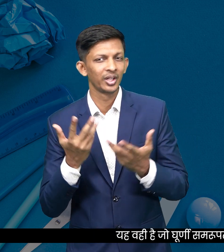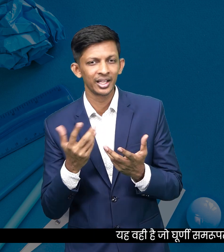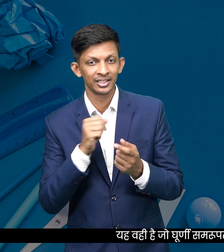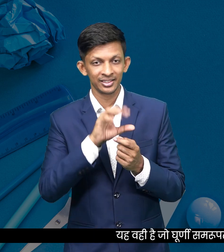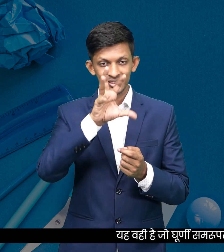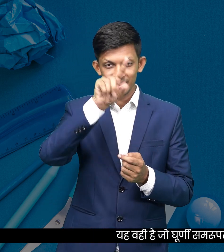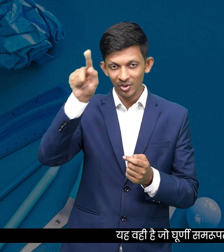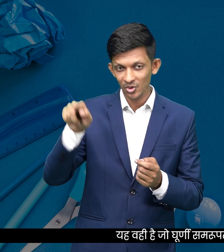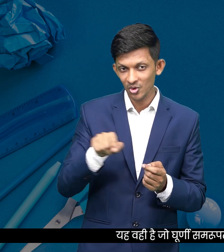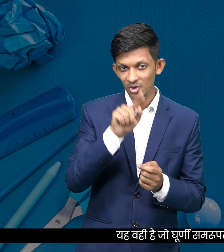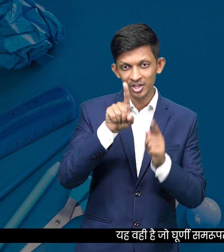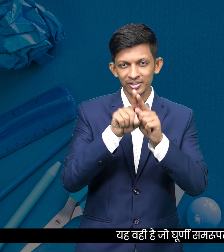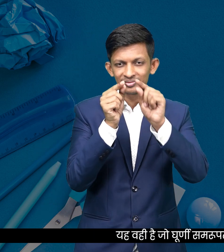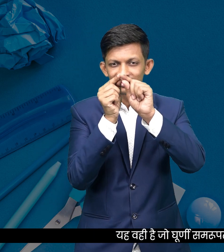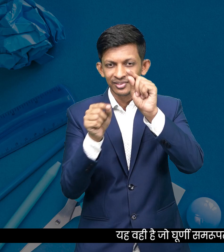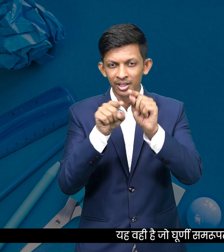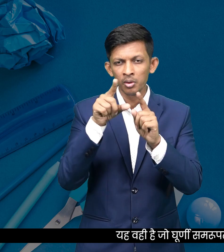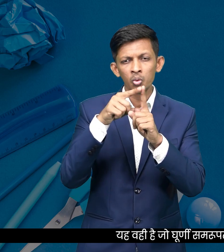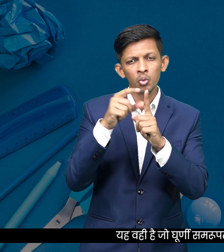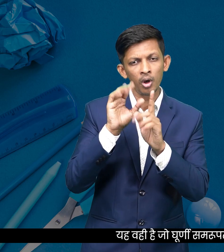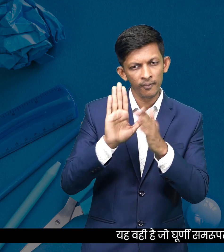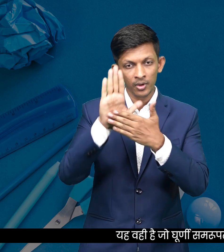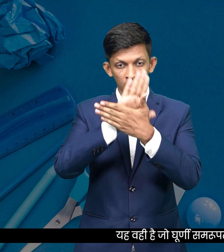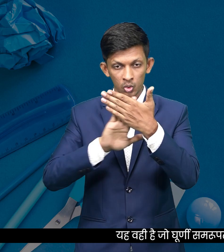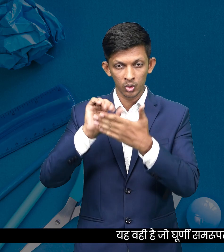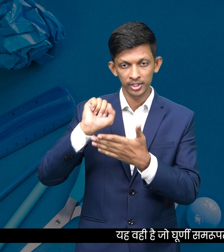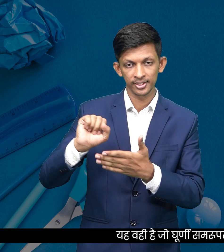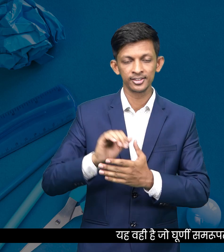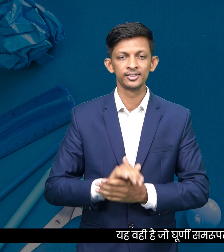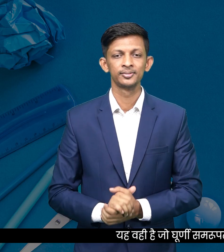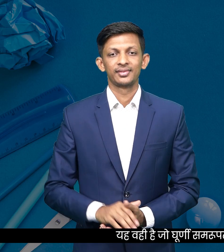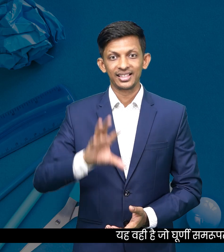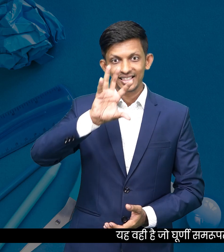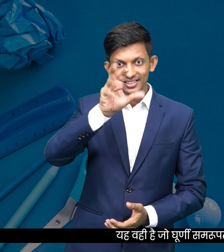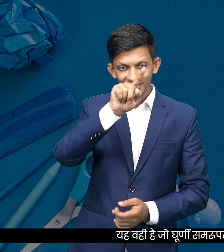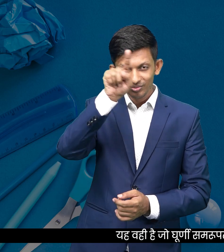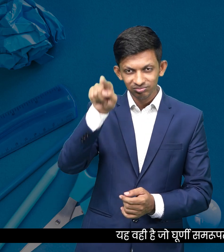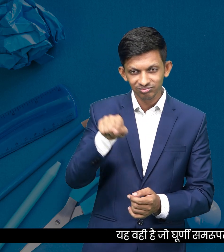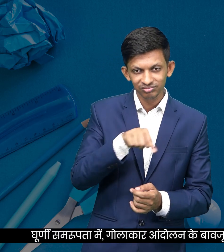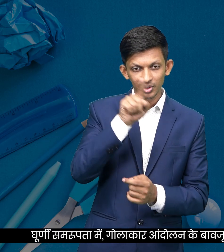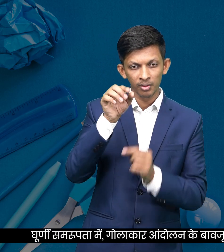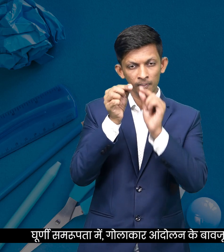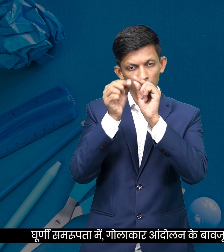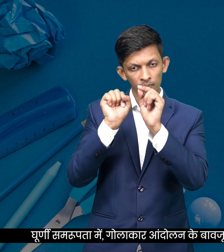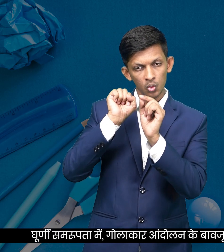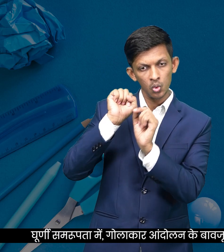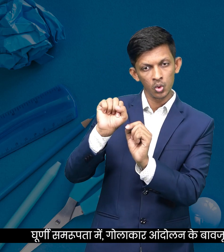यह वही है जो घूर्णी समरूपता आकृति के लिए करता है। घूर्णी समरूपता